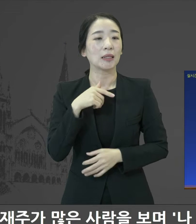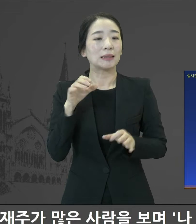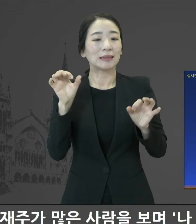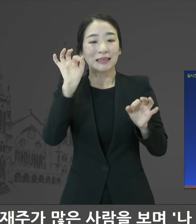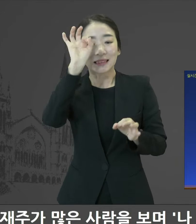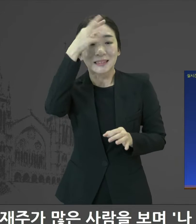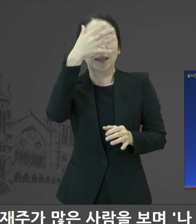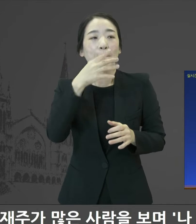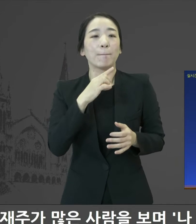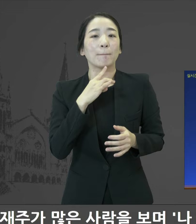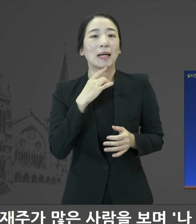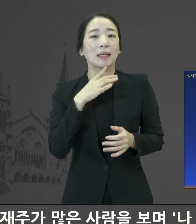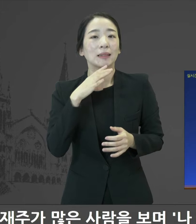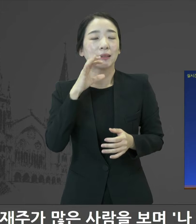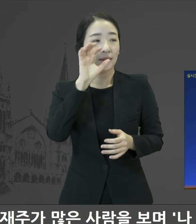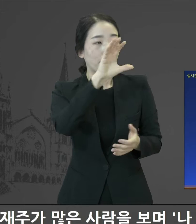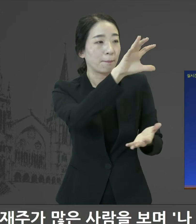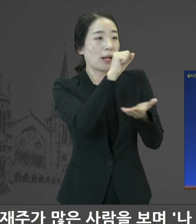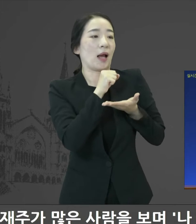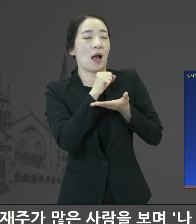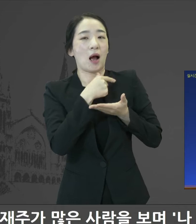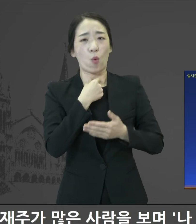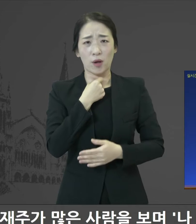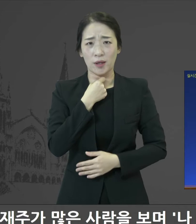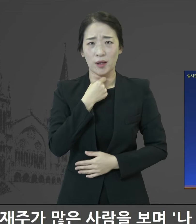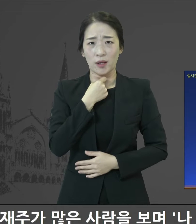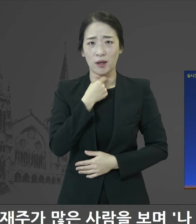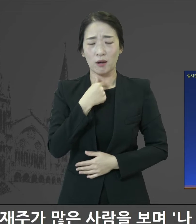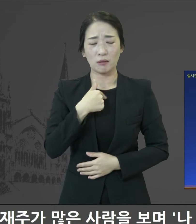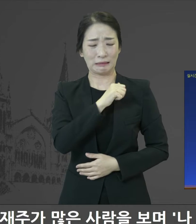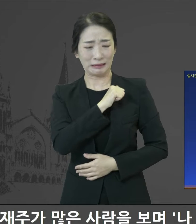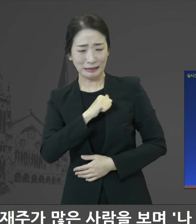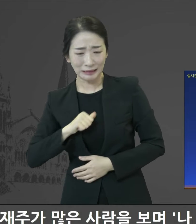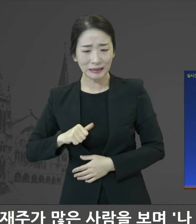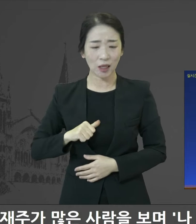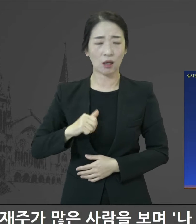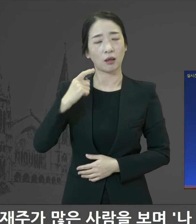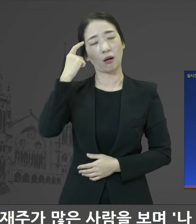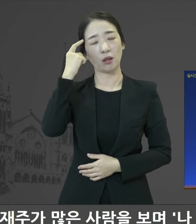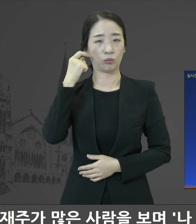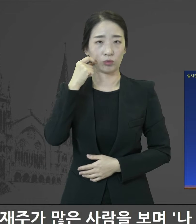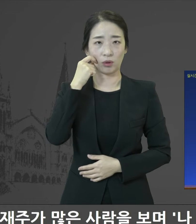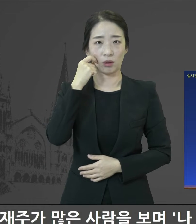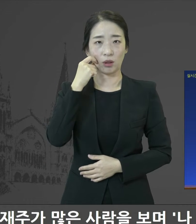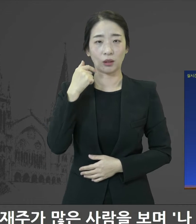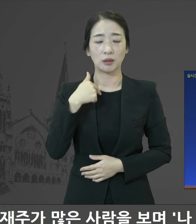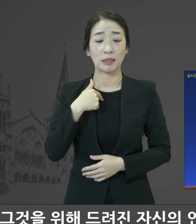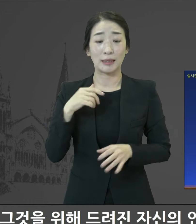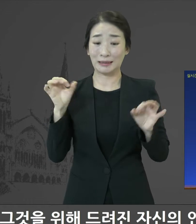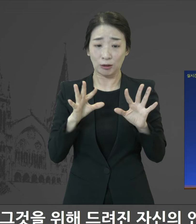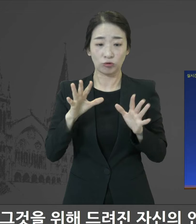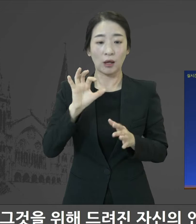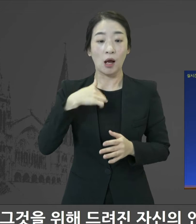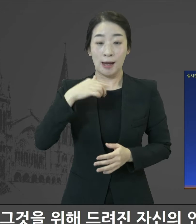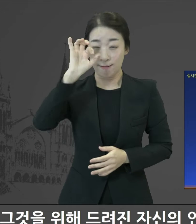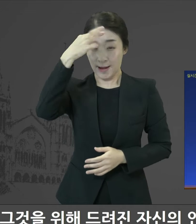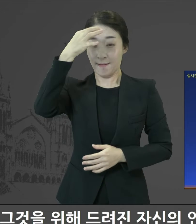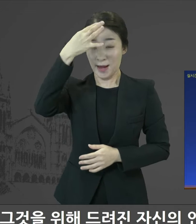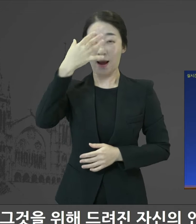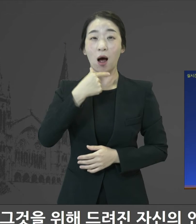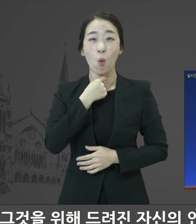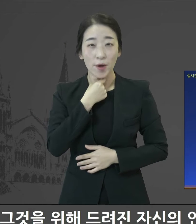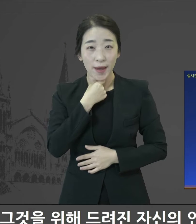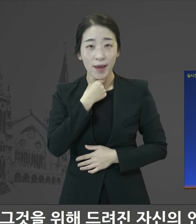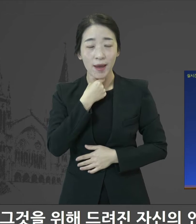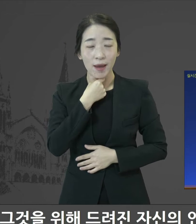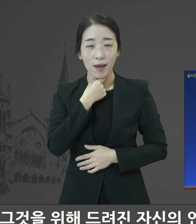들여진 자신의 인내, 이런 것들은 우리의 안중에 없습니다. 나도 저렇게 재주가 좋았으면